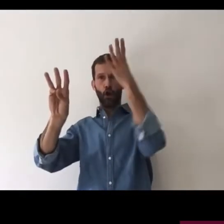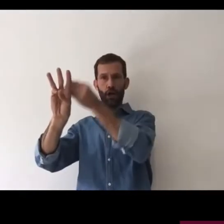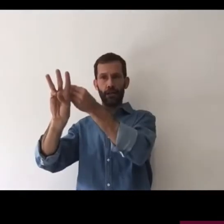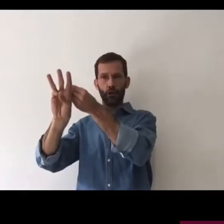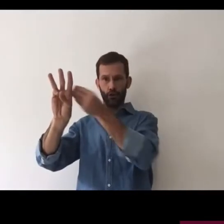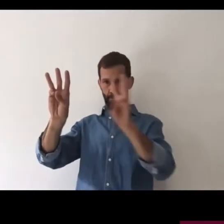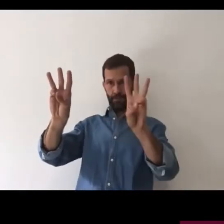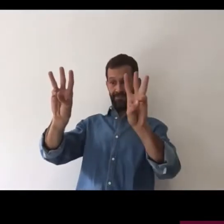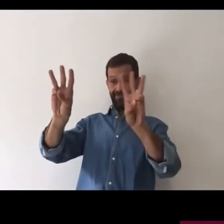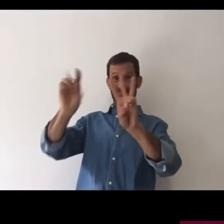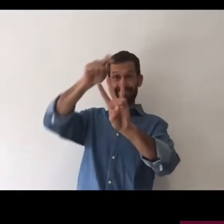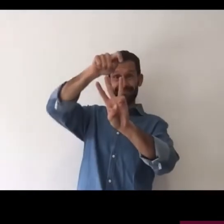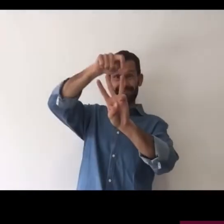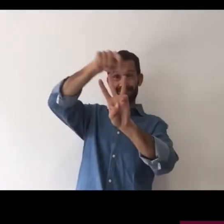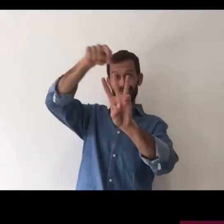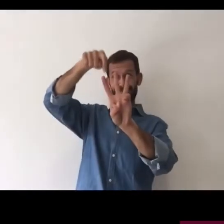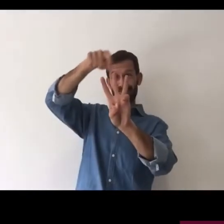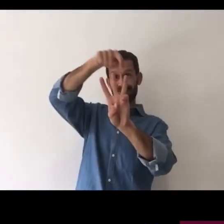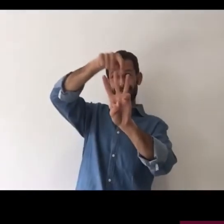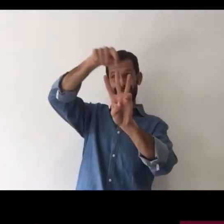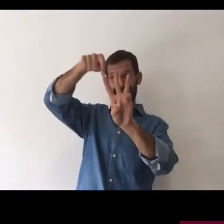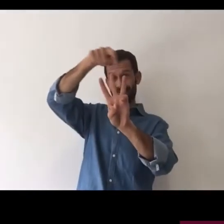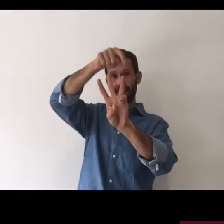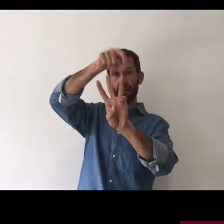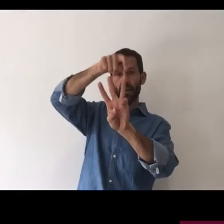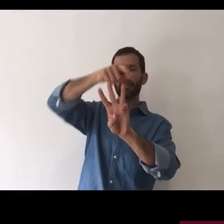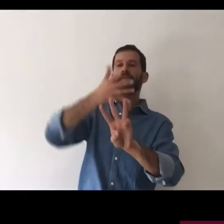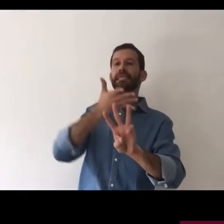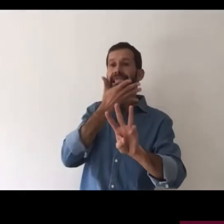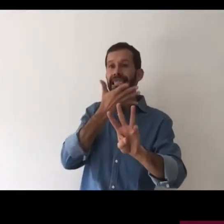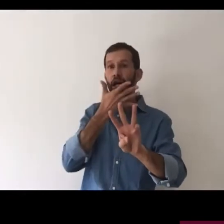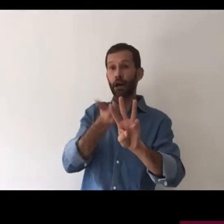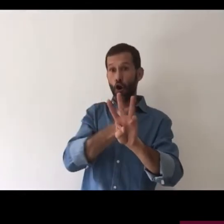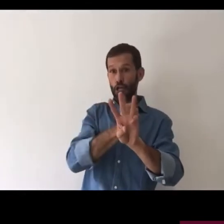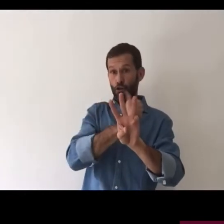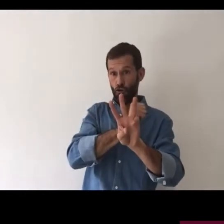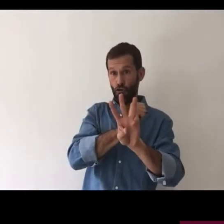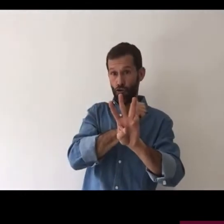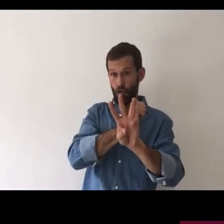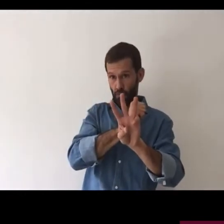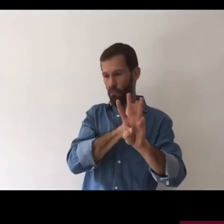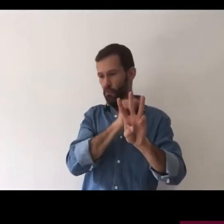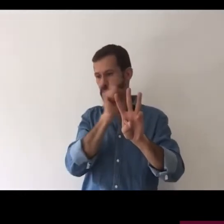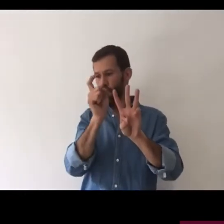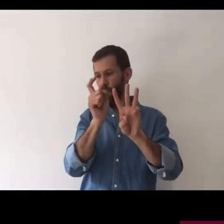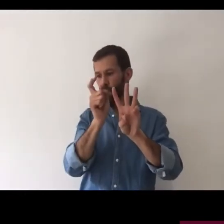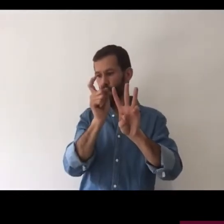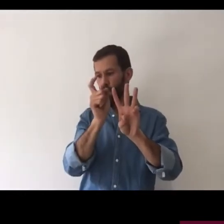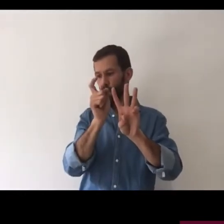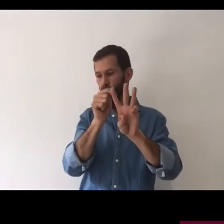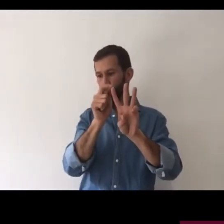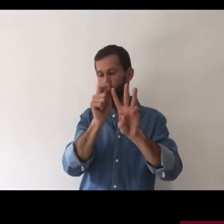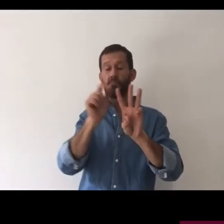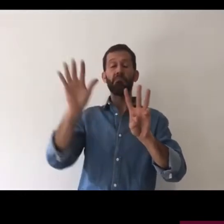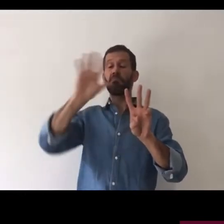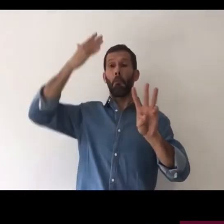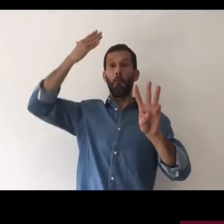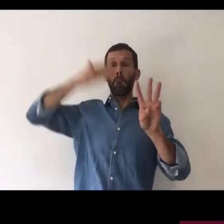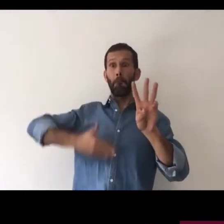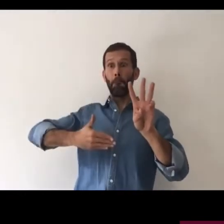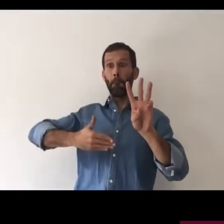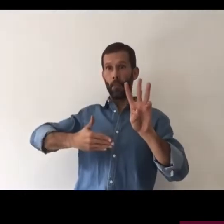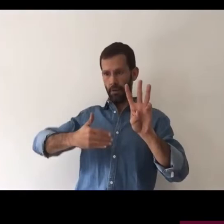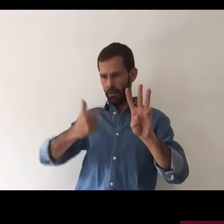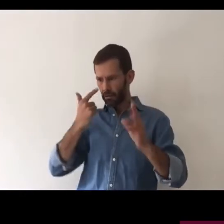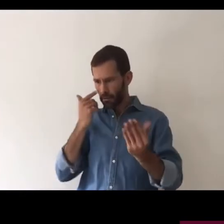reflejan los conceptos abstractos. La otra parte, los conceptos concretos. Y la primera y la tercera van acompañadas de